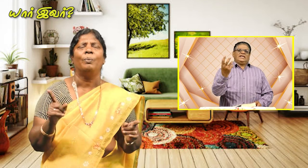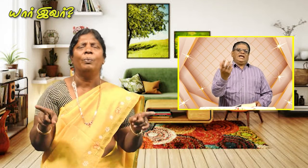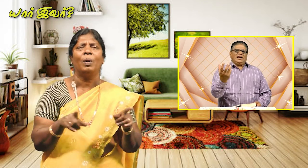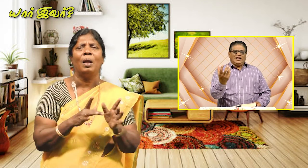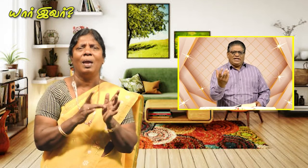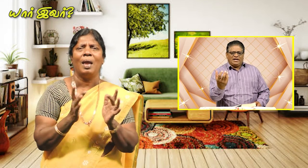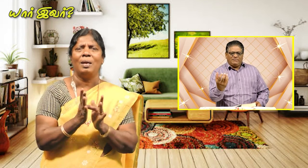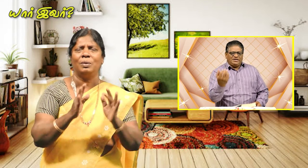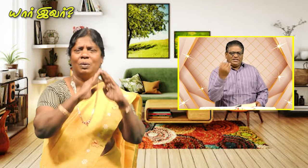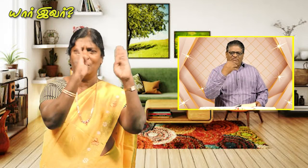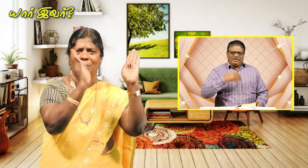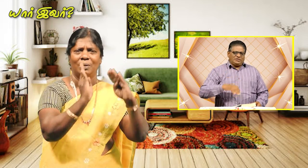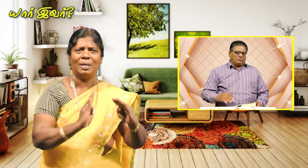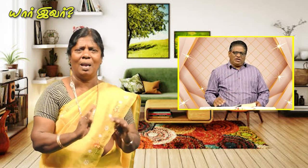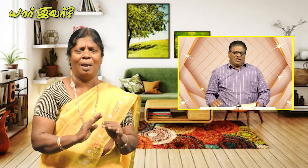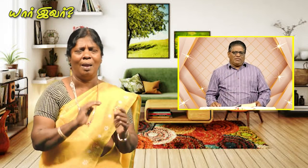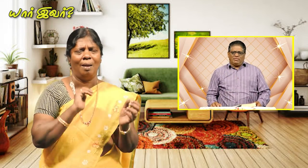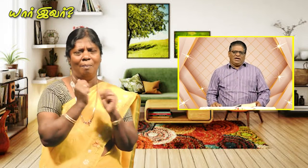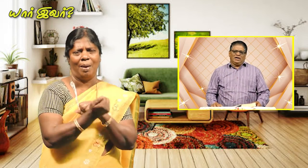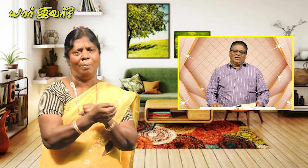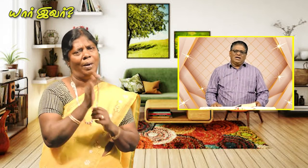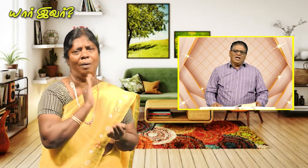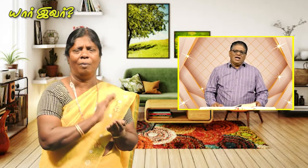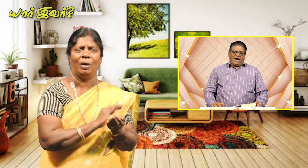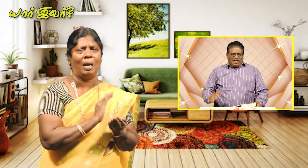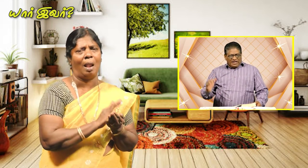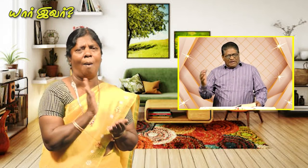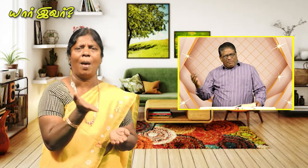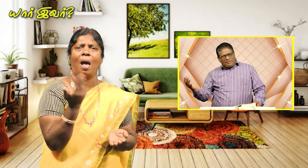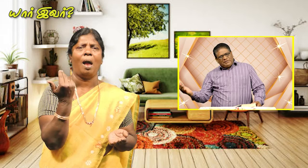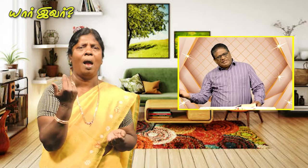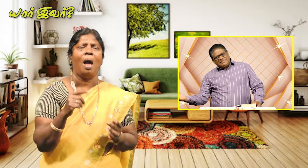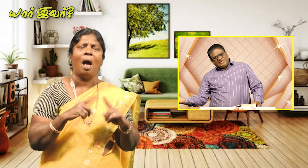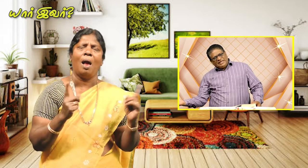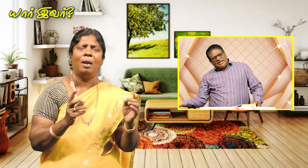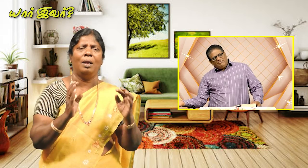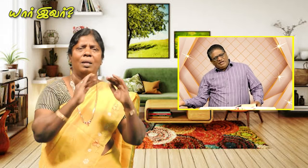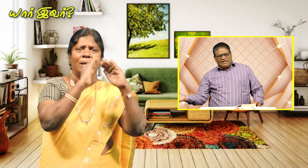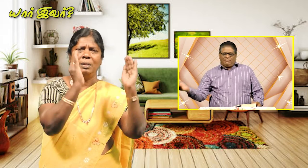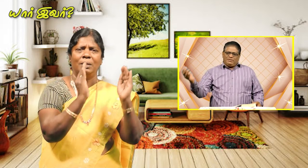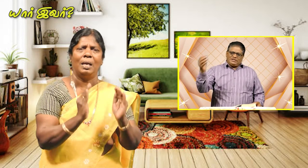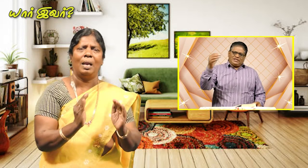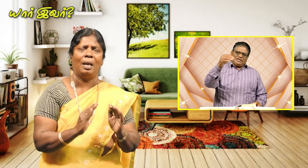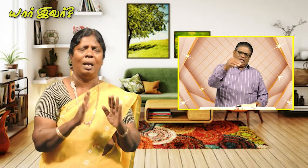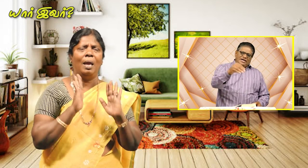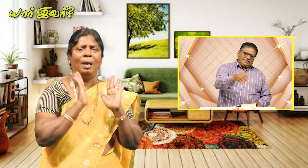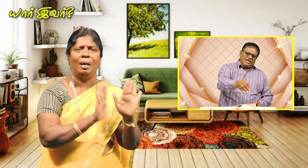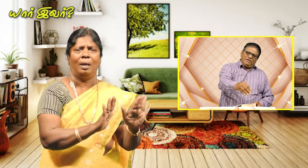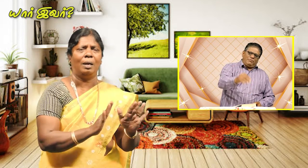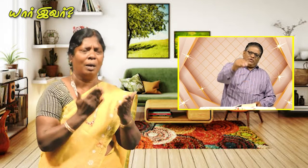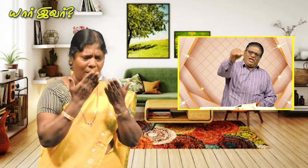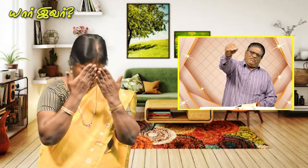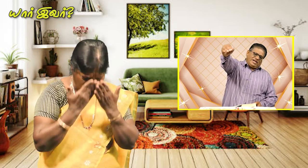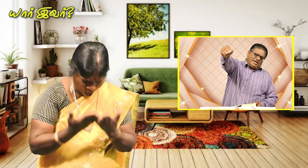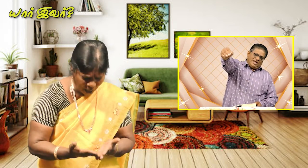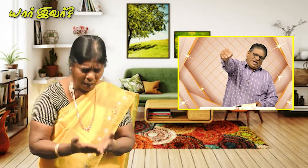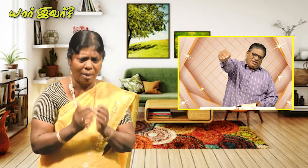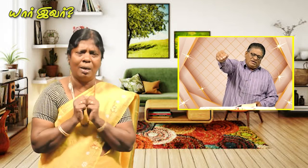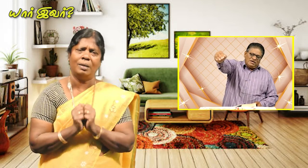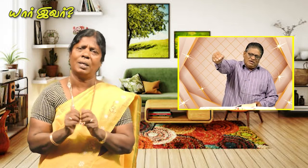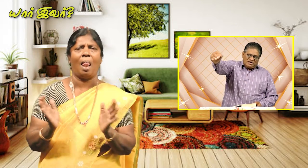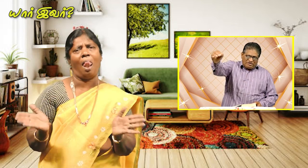போன்ற சிலைகளை நான் வீட்டில் வைத்துக் கொள்ளலாமா, அல்லது அப்படிப்பட்ட சிலைகள் வைக்கப்பட்டிருக்கிற இடத்திலே போய்